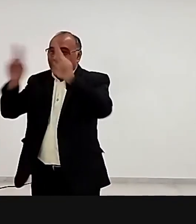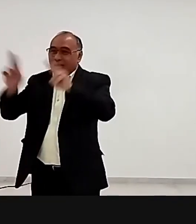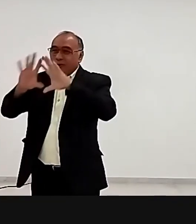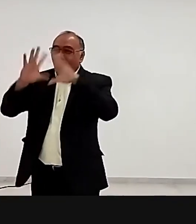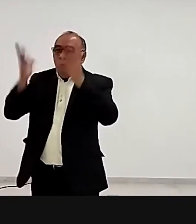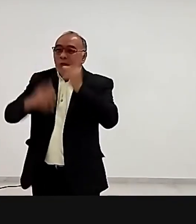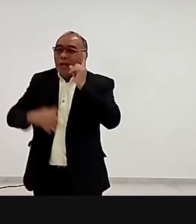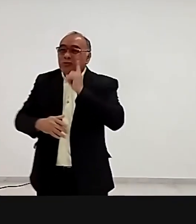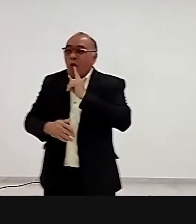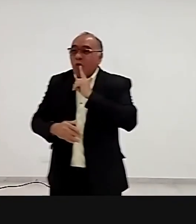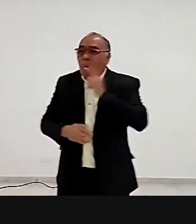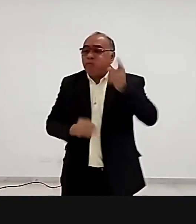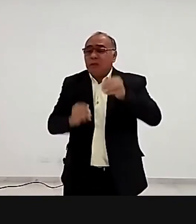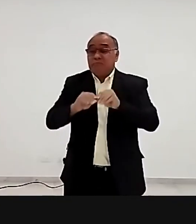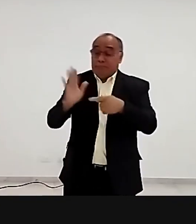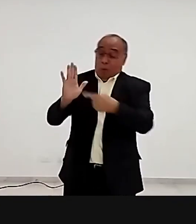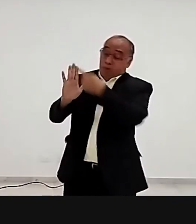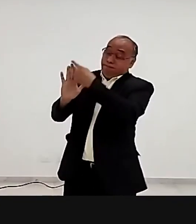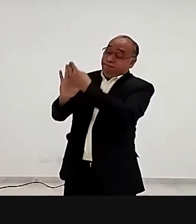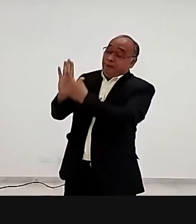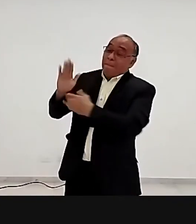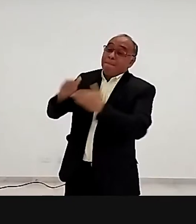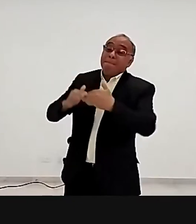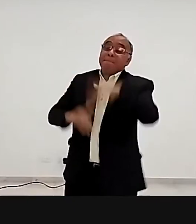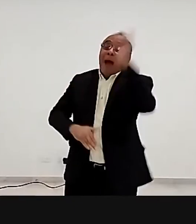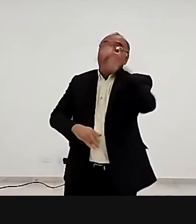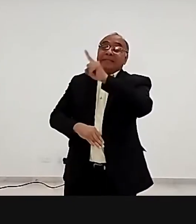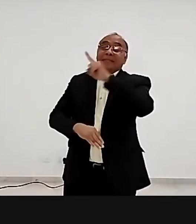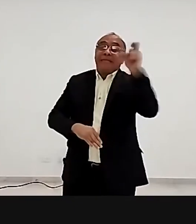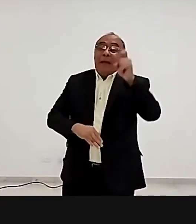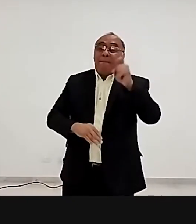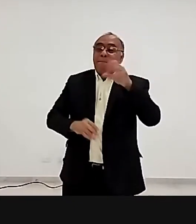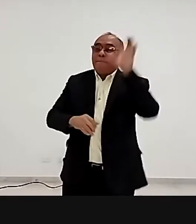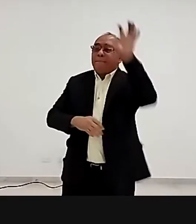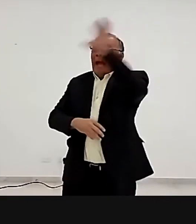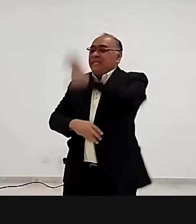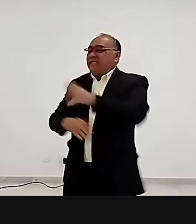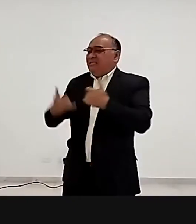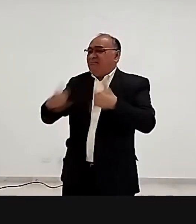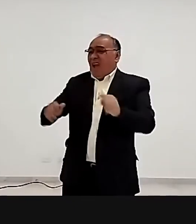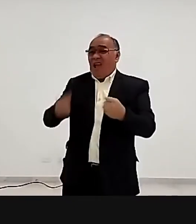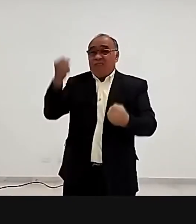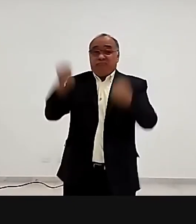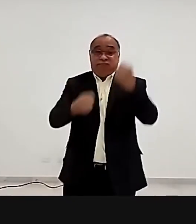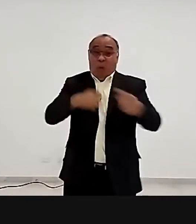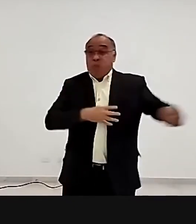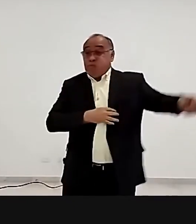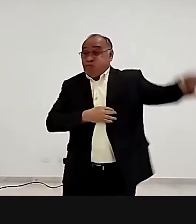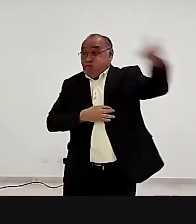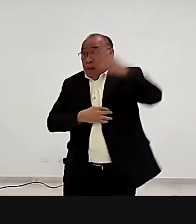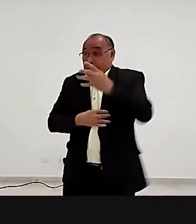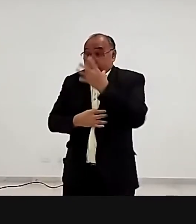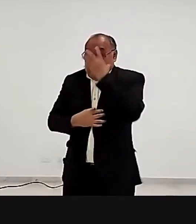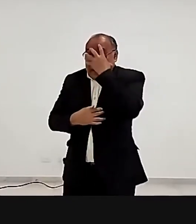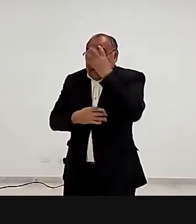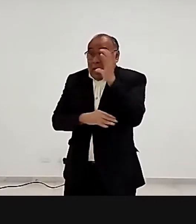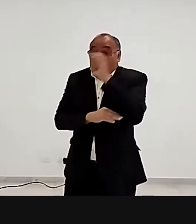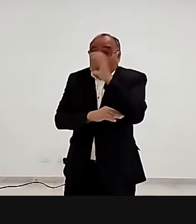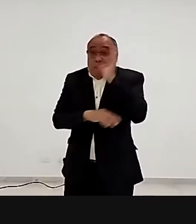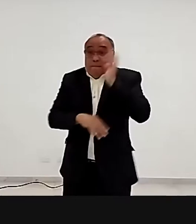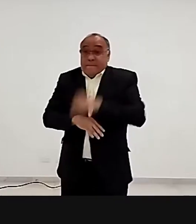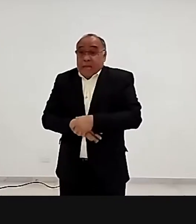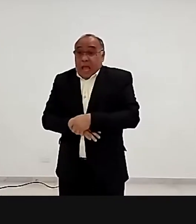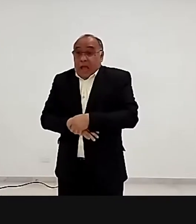existieran estas barreras porque nosotros como miembros de la federación mundial de sordos a w había necesidad